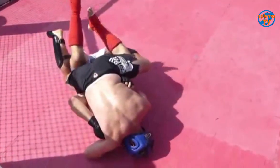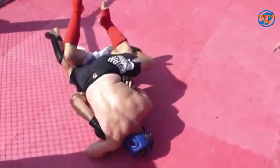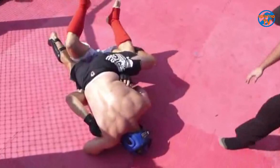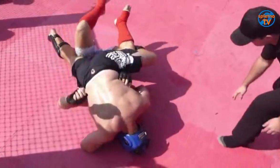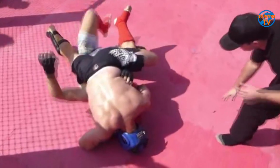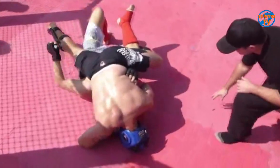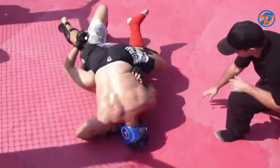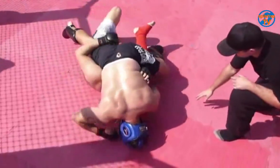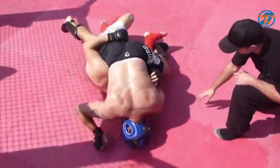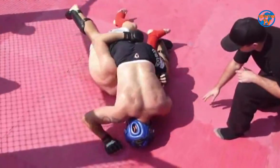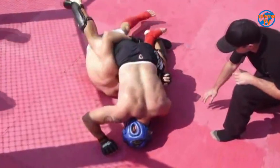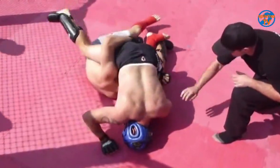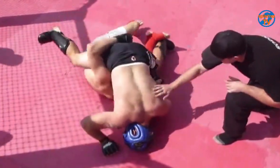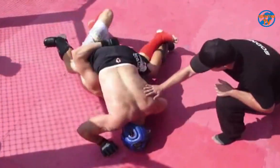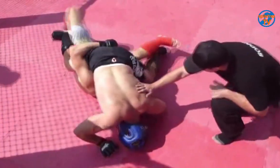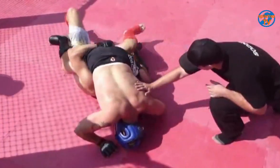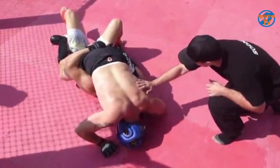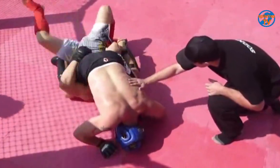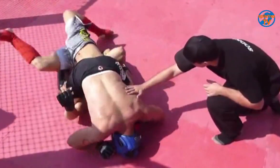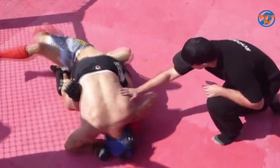Ajde, Robi, daj. Delaj, koleno vmes, ajde! Ajde!